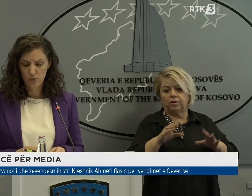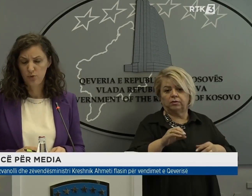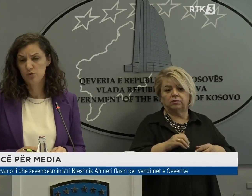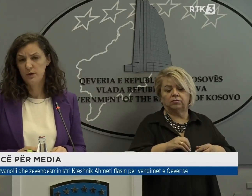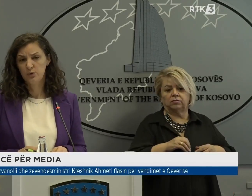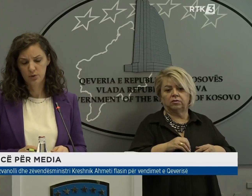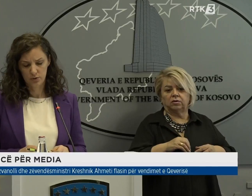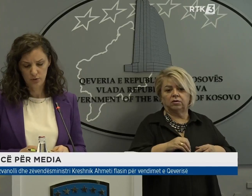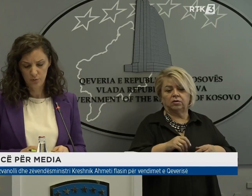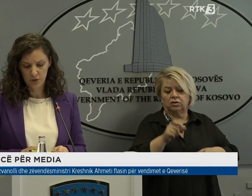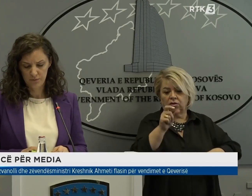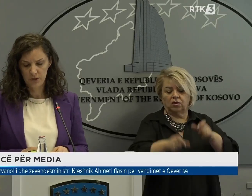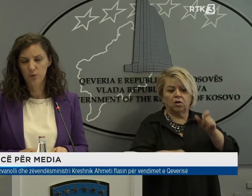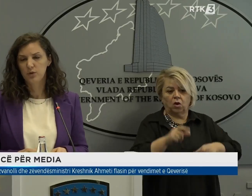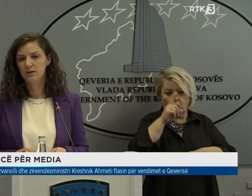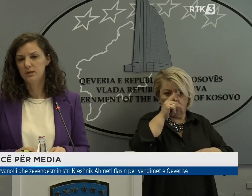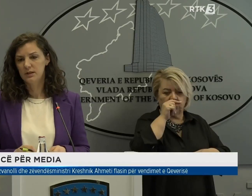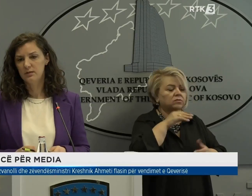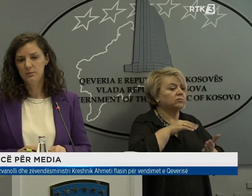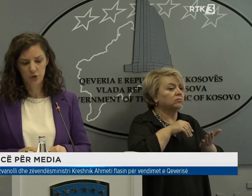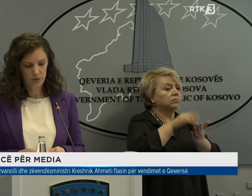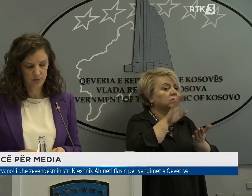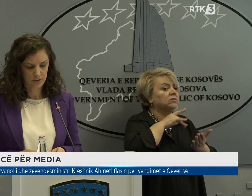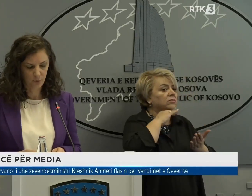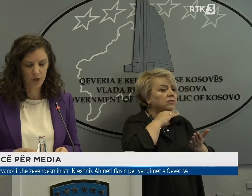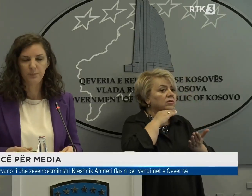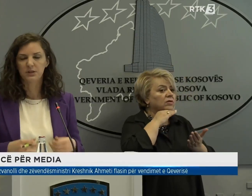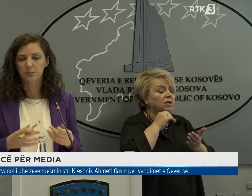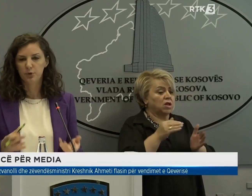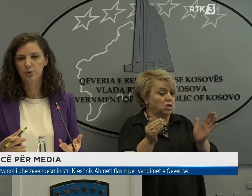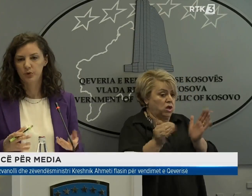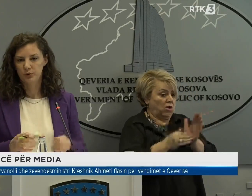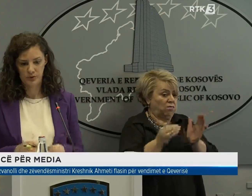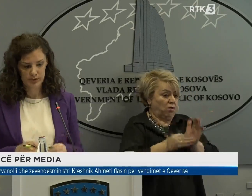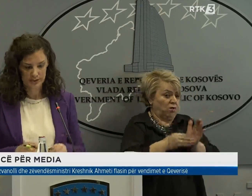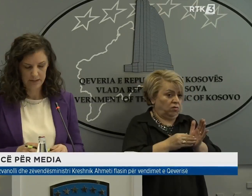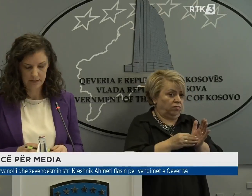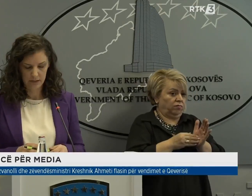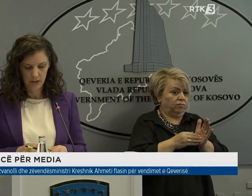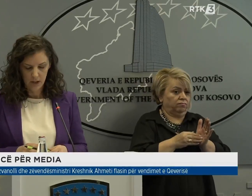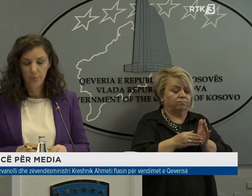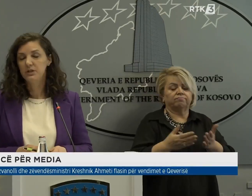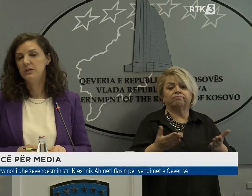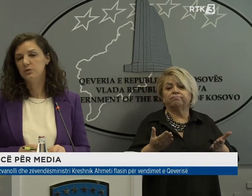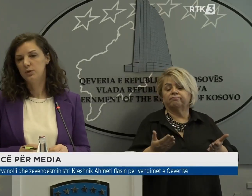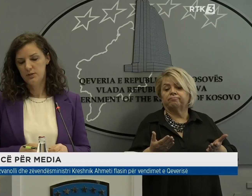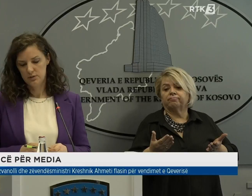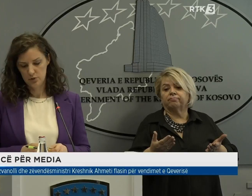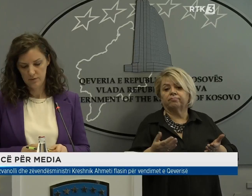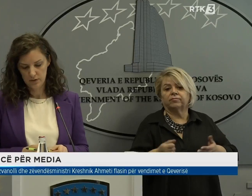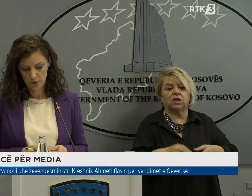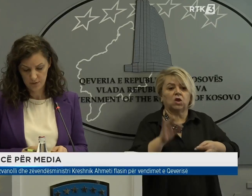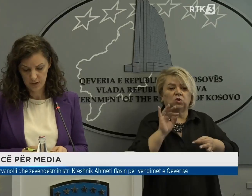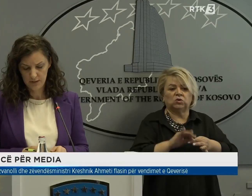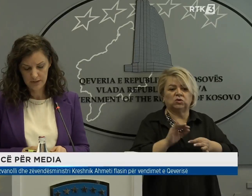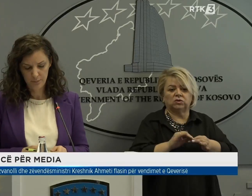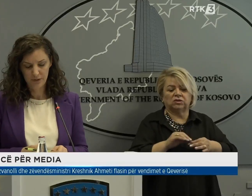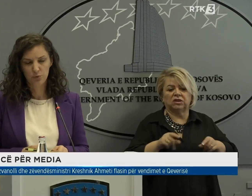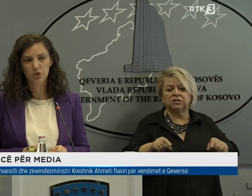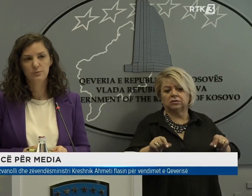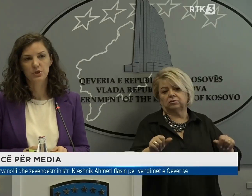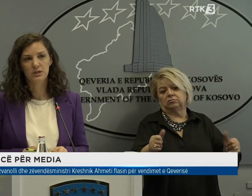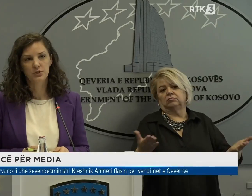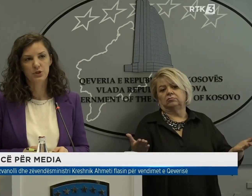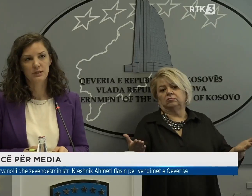nga konsumatorët në komunat veriore dhe rrjedhimisht nevoja për të ambuluar këtë hendek për hir të ruajtjes së sovranitetit,